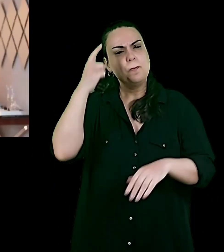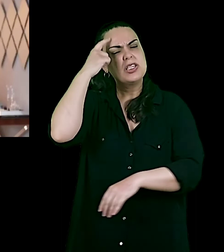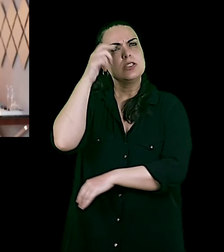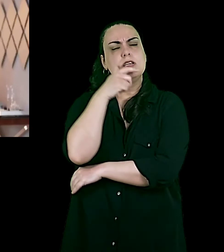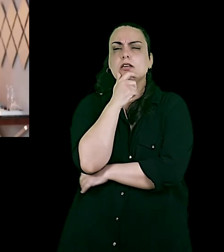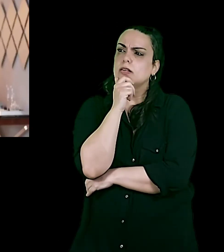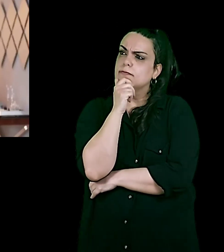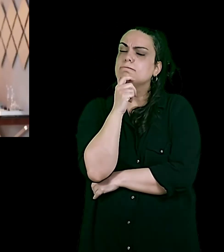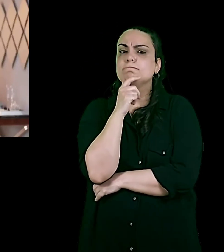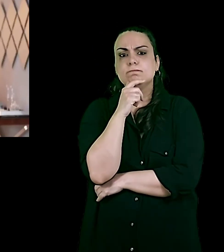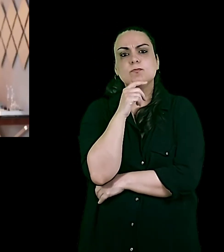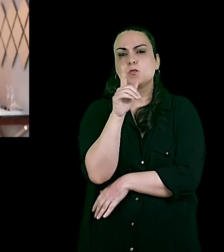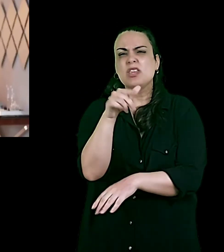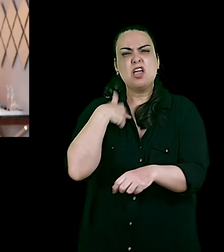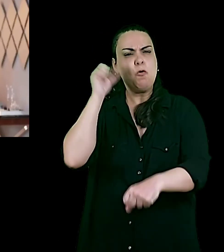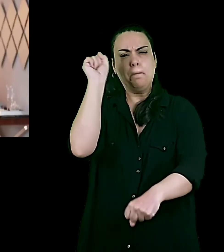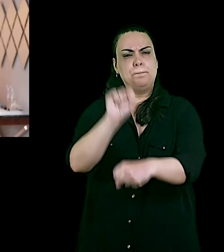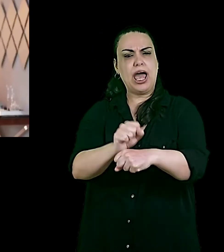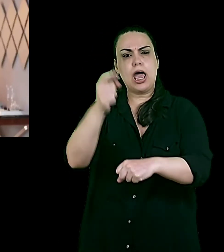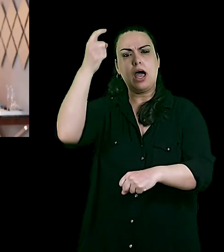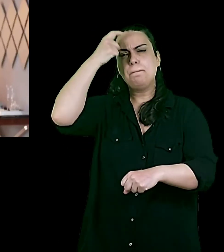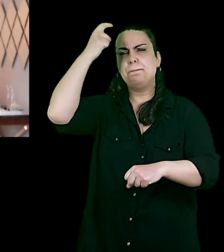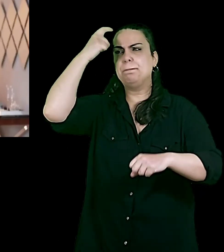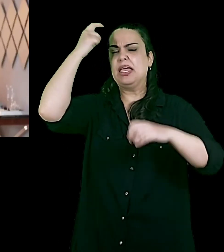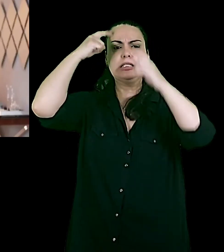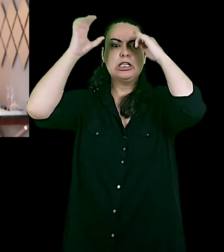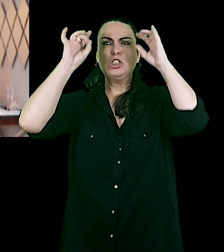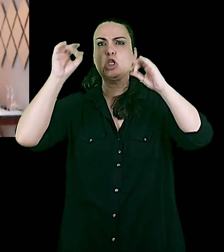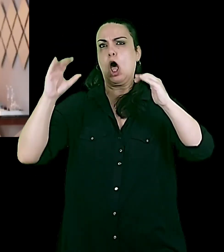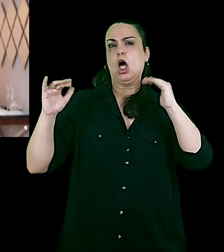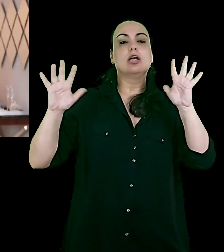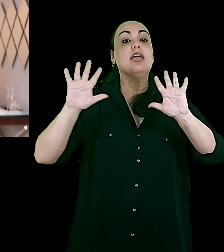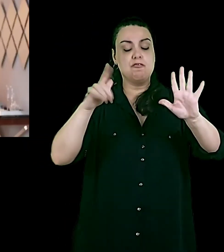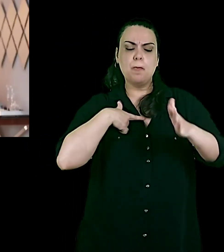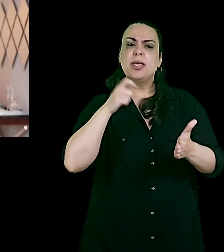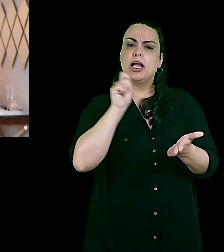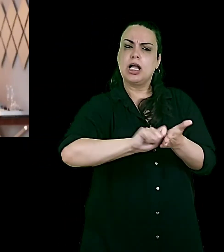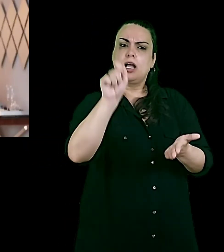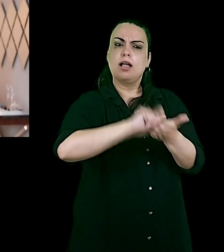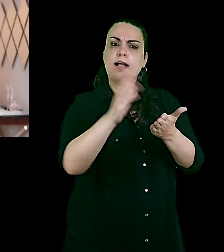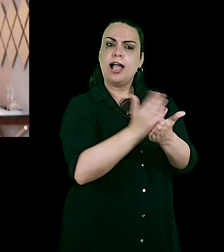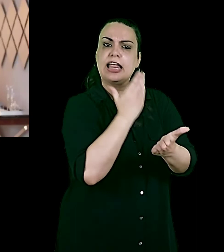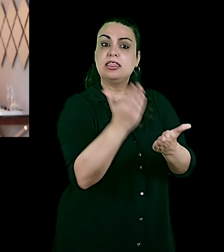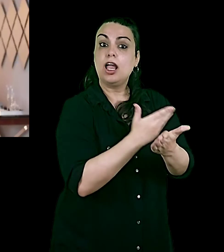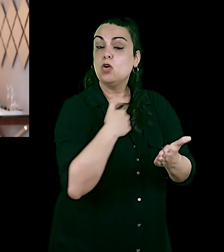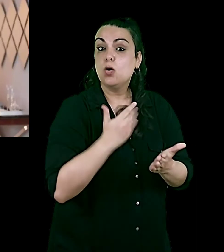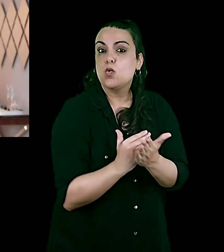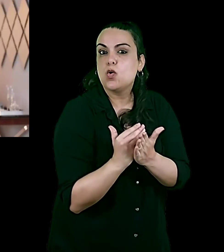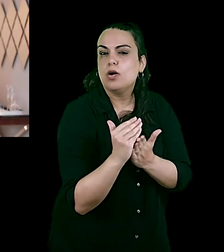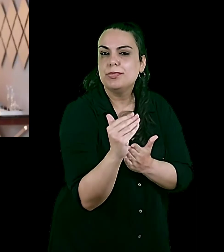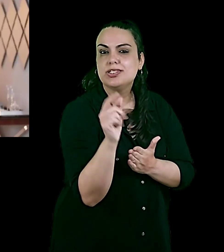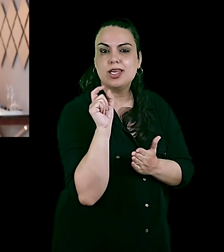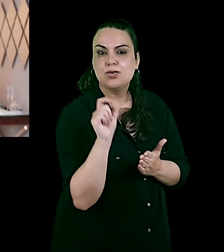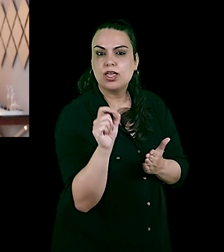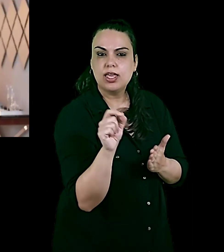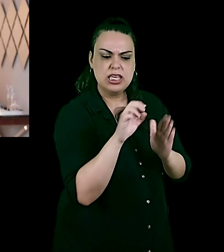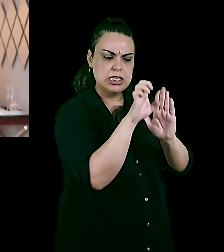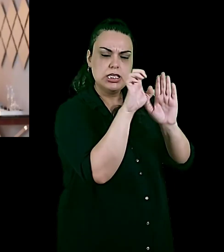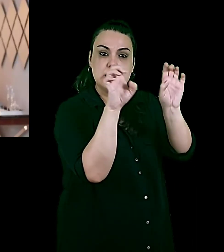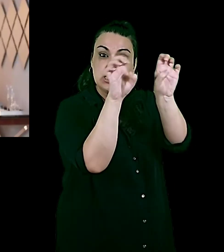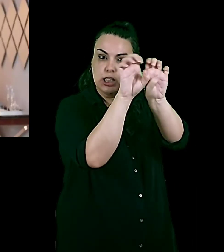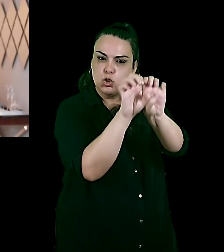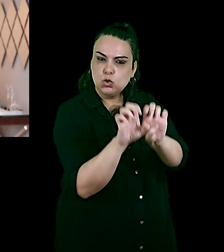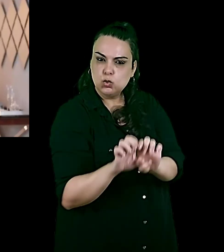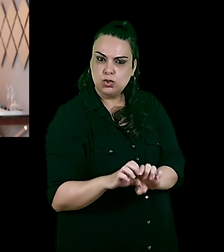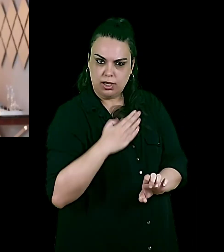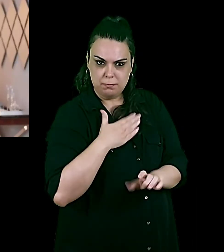pensei, quer saber? Eu vou parar de espiritualizar. E eu peguei um caderno. E aí nesse caderno eu comecei a fazer a